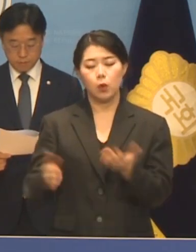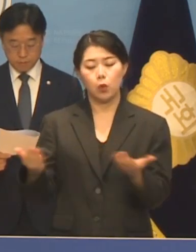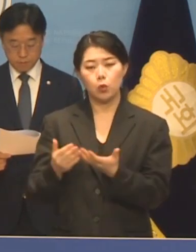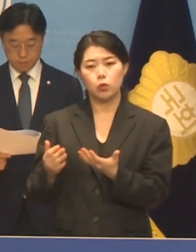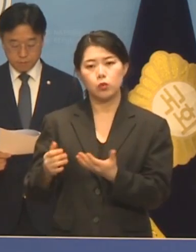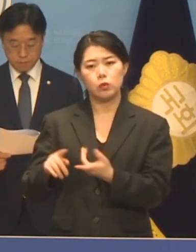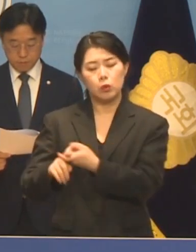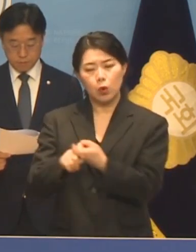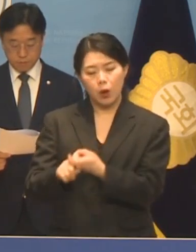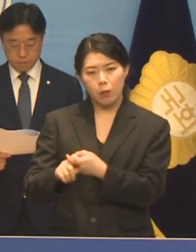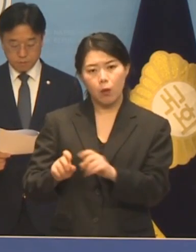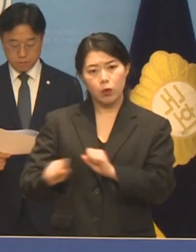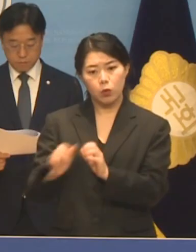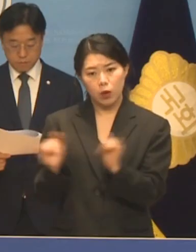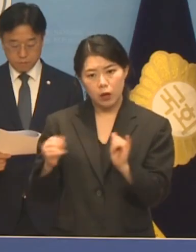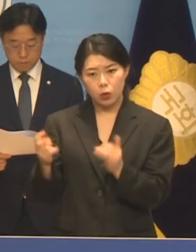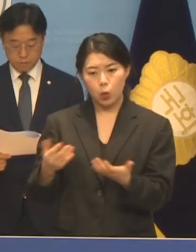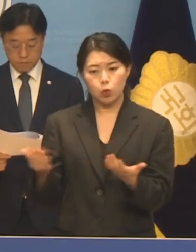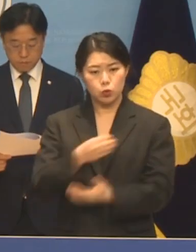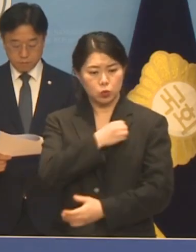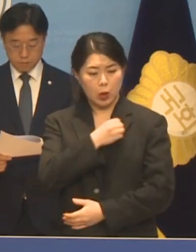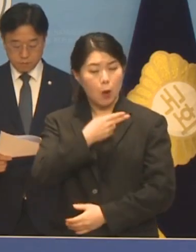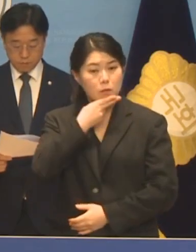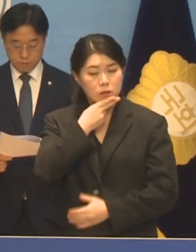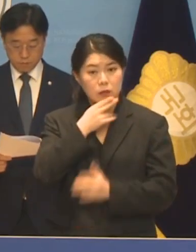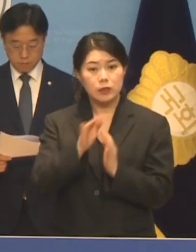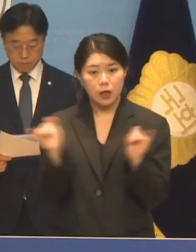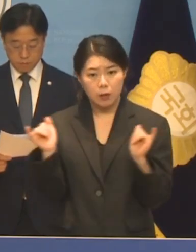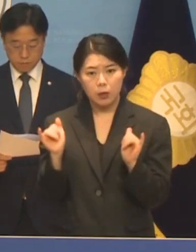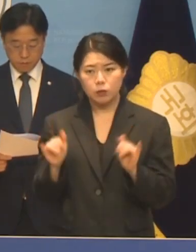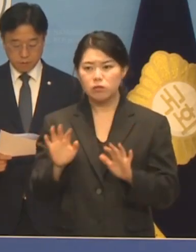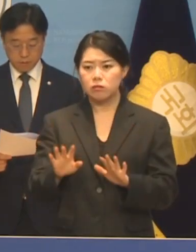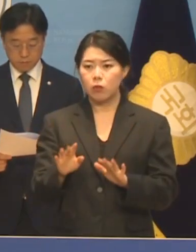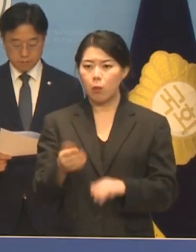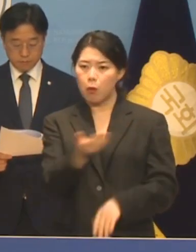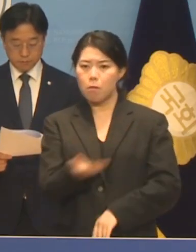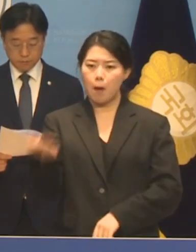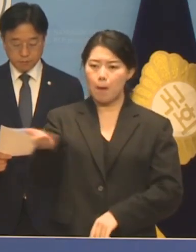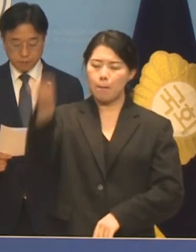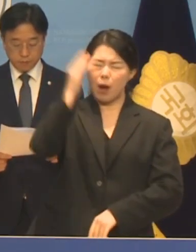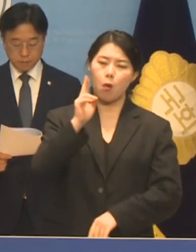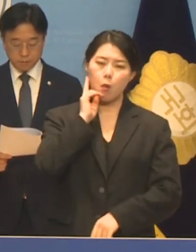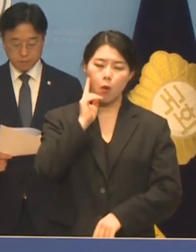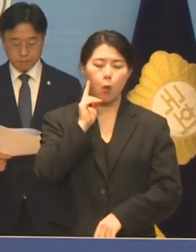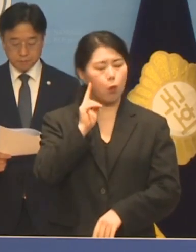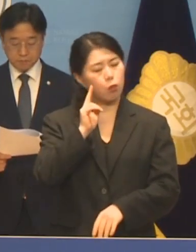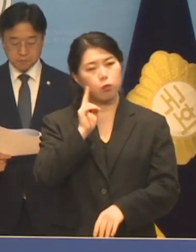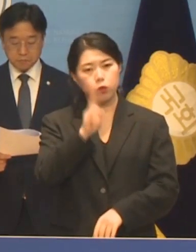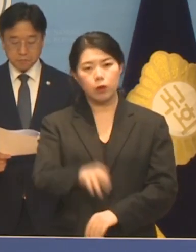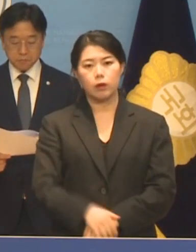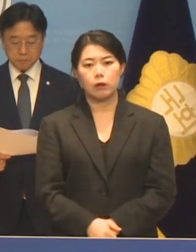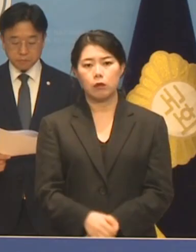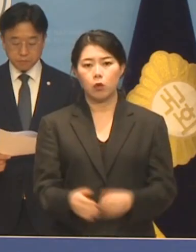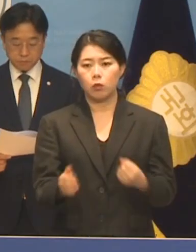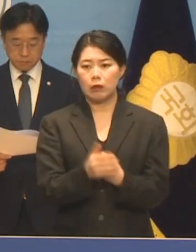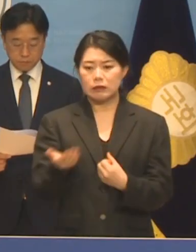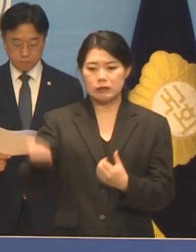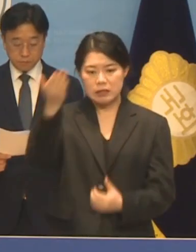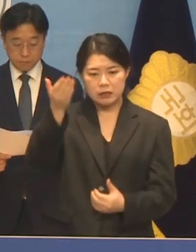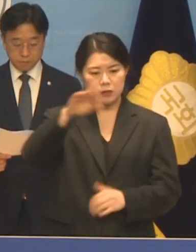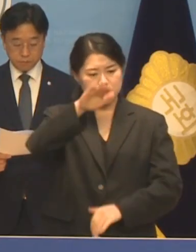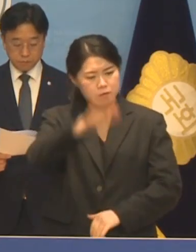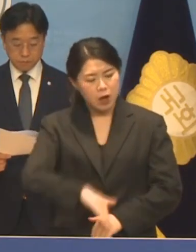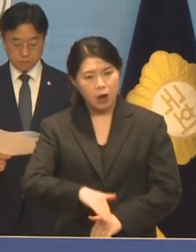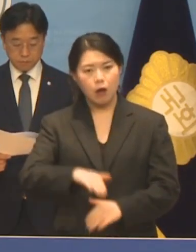노동조합에 소속된 활동가나 노조 소속이 아닌 활동가들에 대해서는 연차에 비해 파격적인 승진이 이루어졌습니다. 이런 게 바로 승진